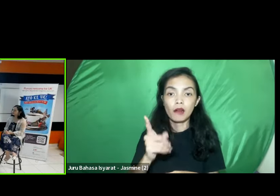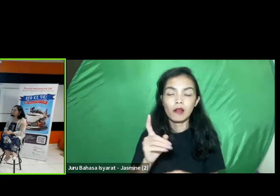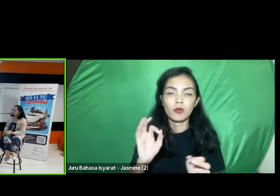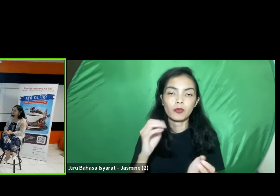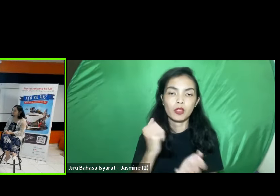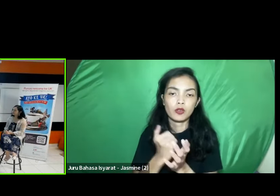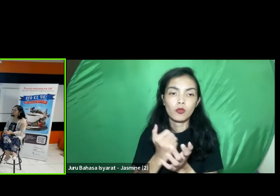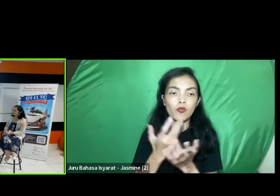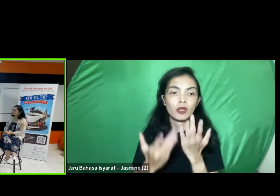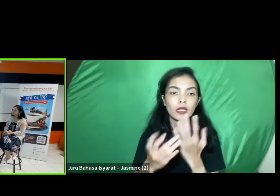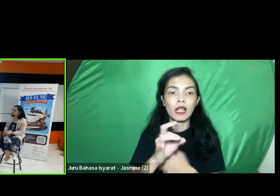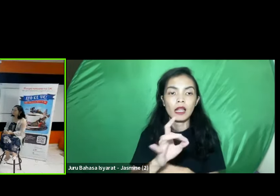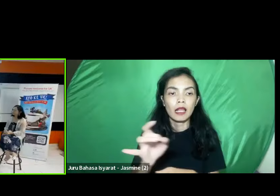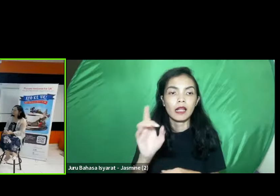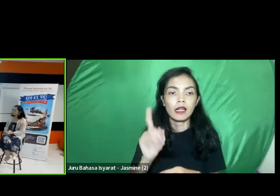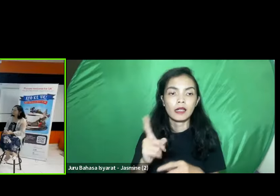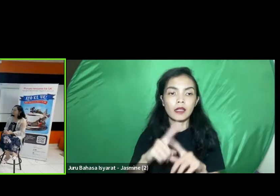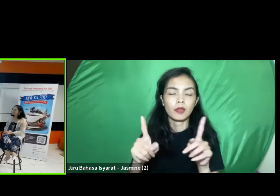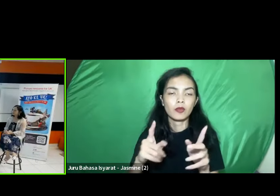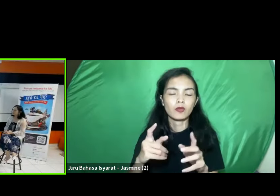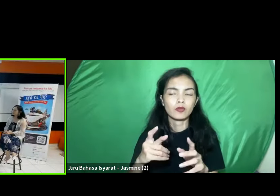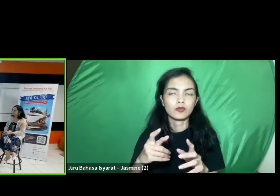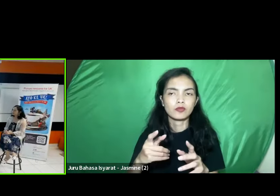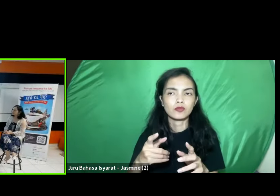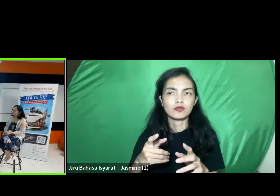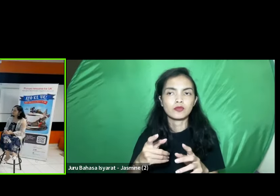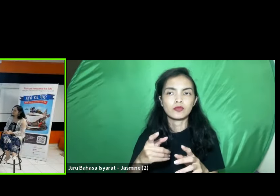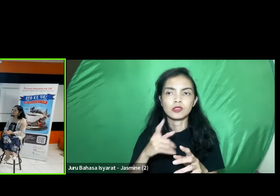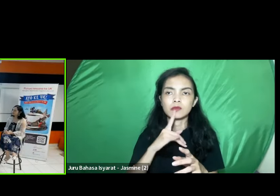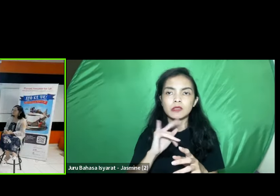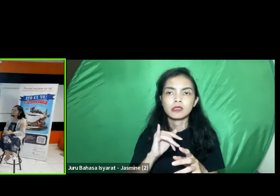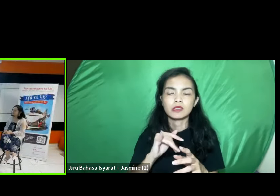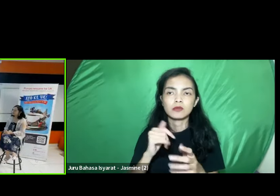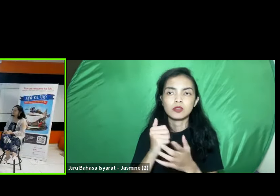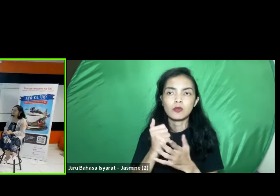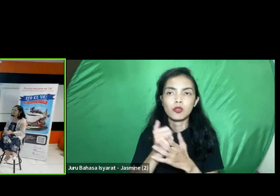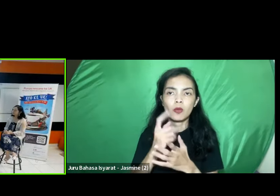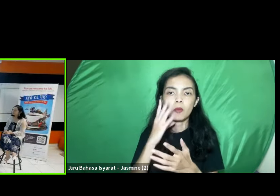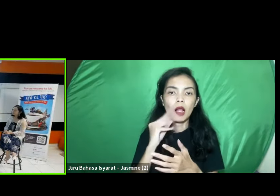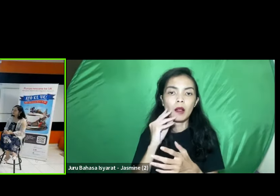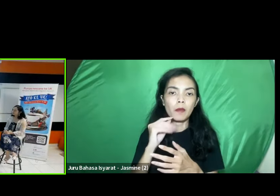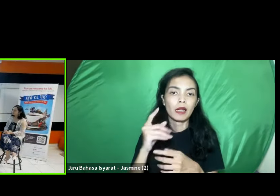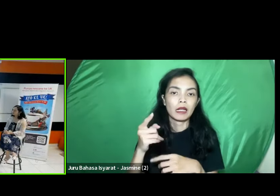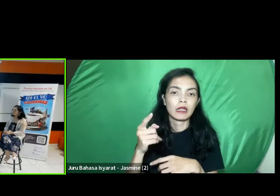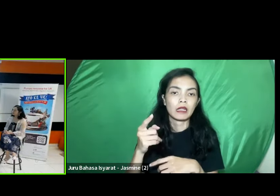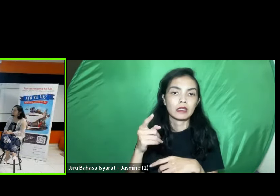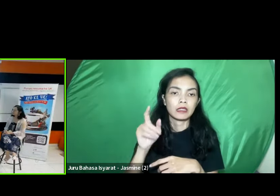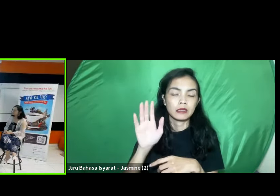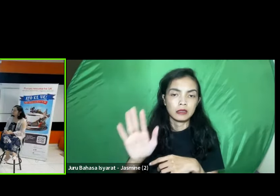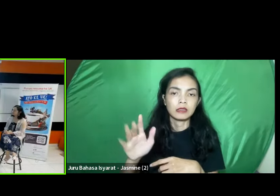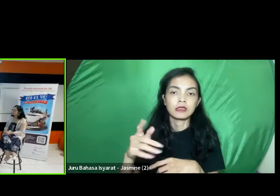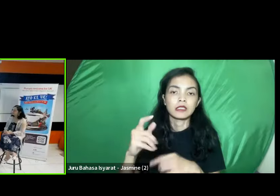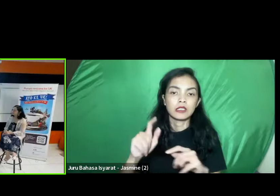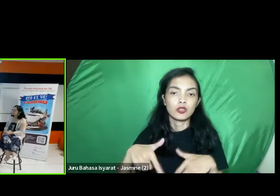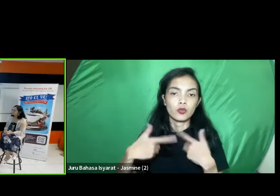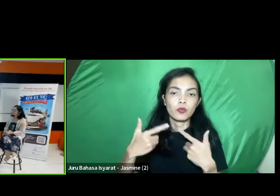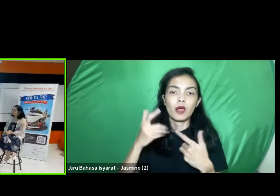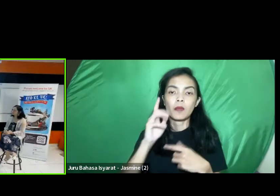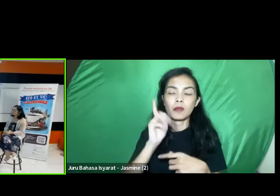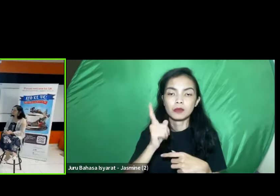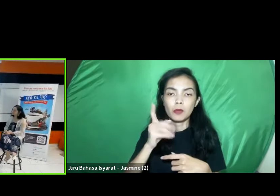mungkin ada tapi pada saat itu kayak Oh ya dia benar-benar menceritakan tentang kenapanya gitu ada lagi